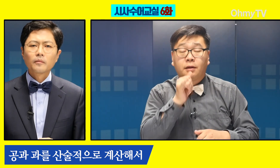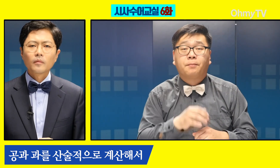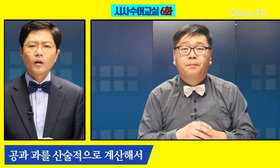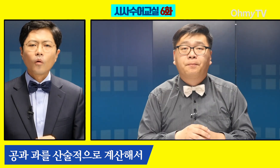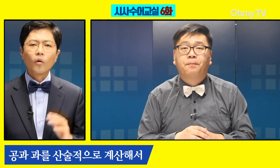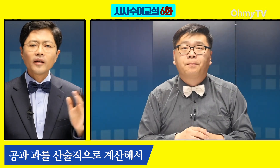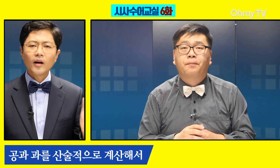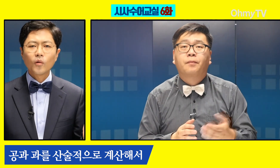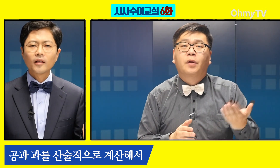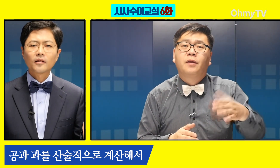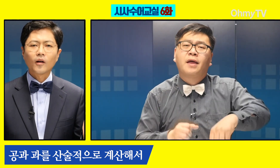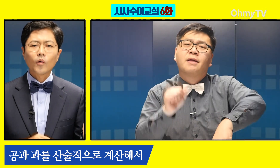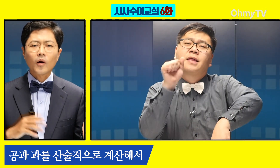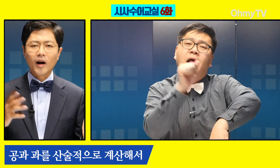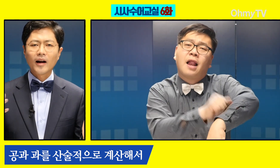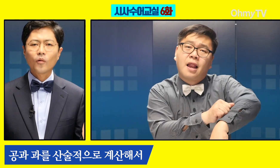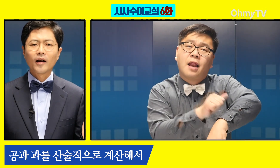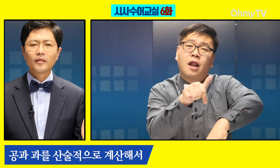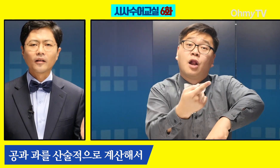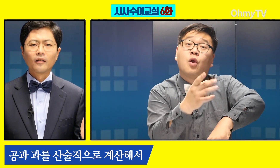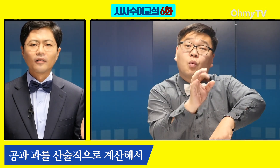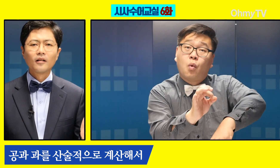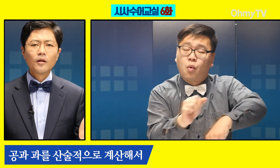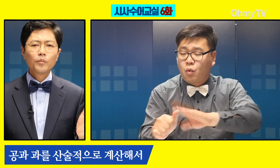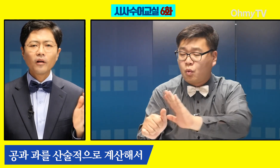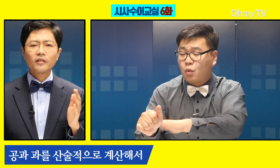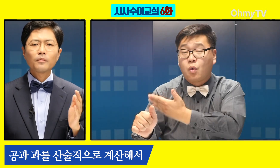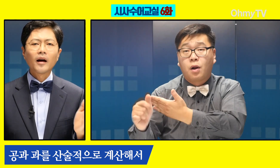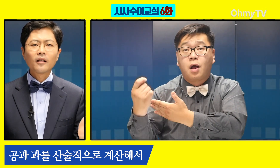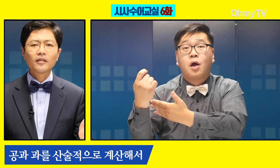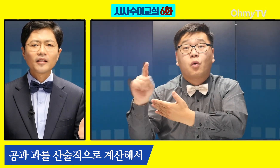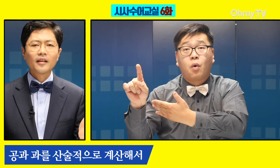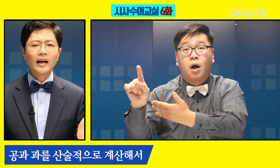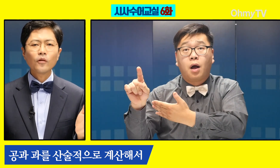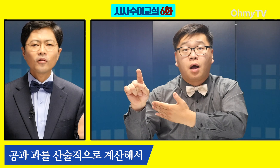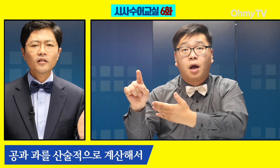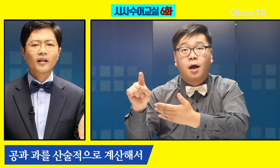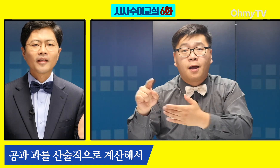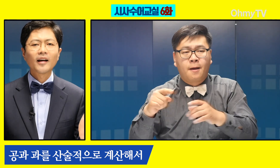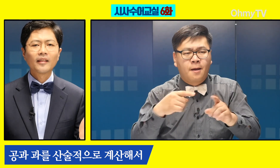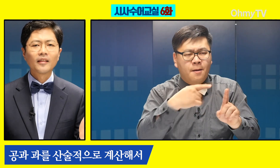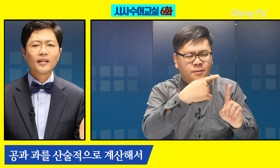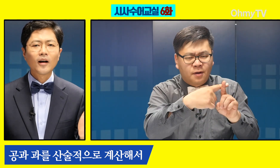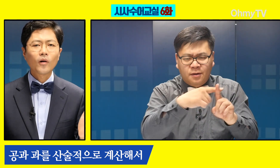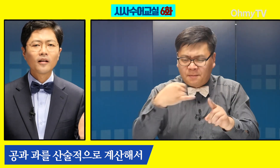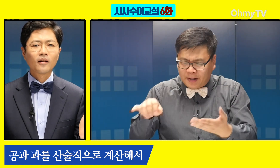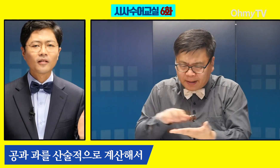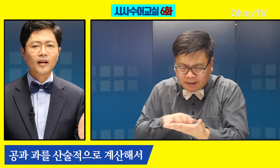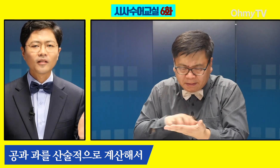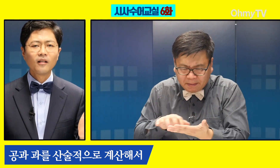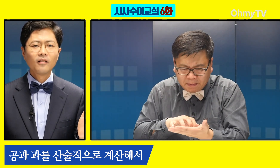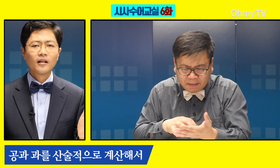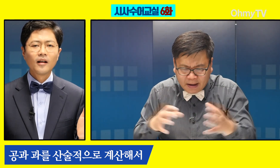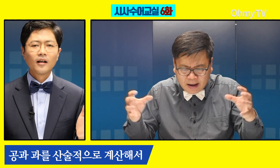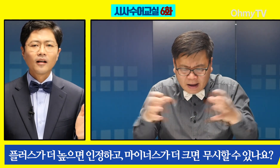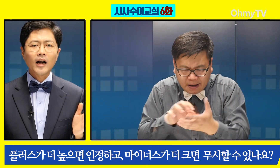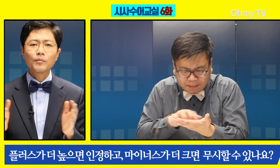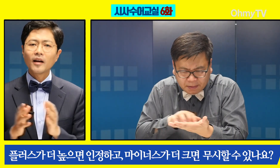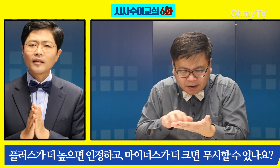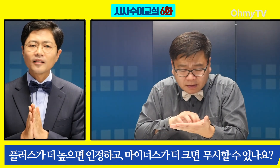그런데요, 공이라고 하는 것과 과라고 하는 걸 플러스 마이너스의 산술적 계산이라고 하는 것을